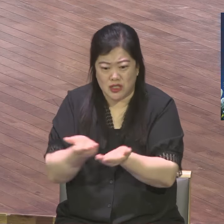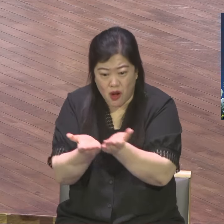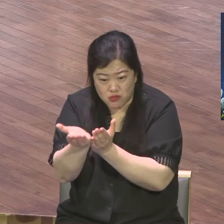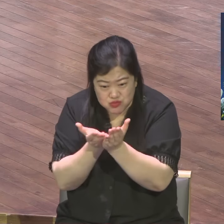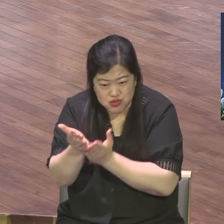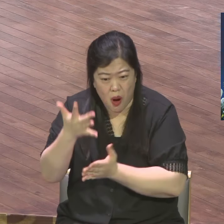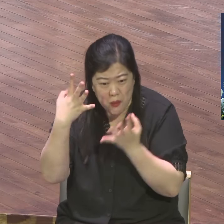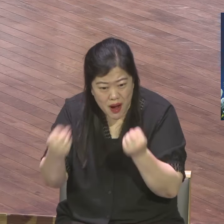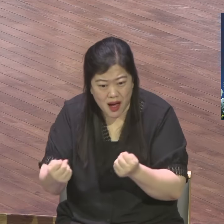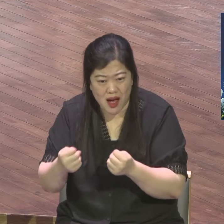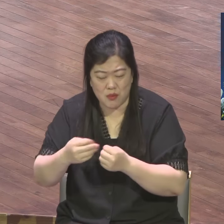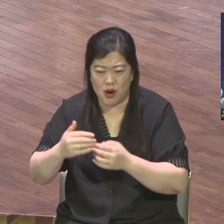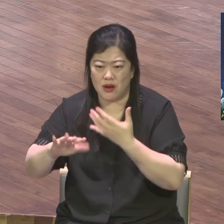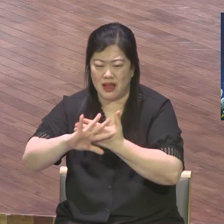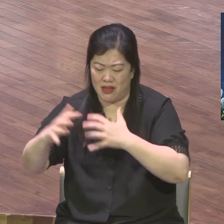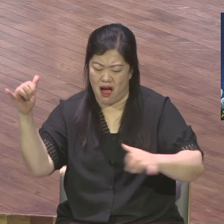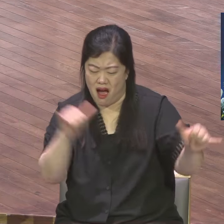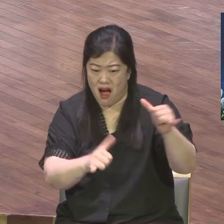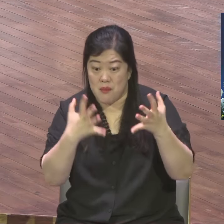이제 큰 기업들이 다